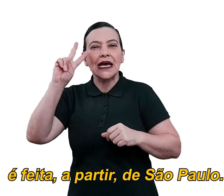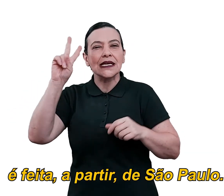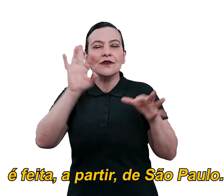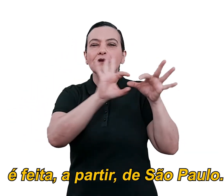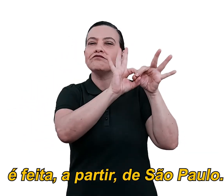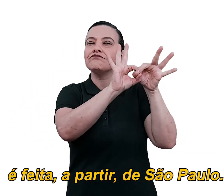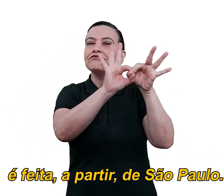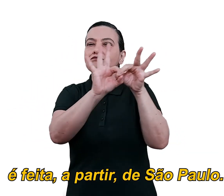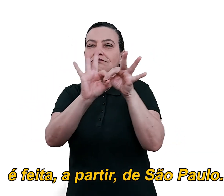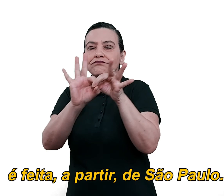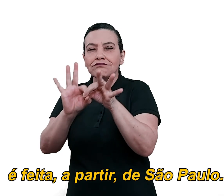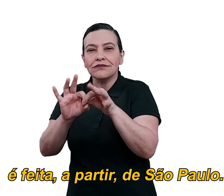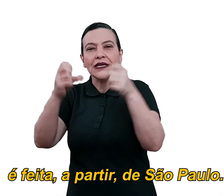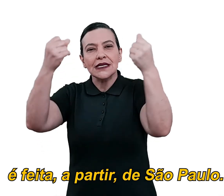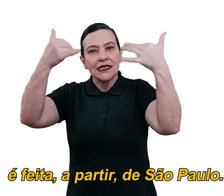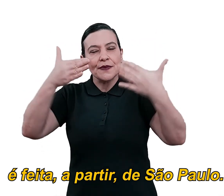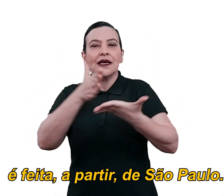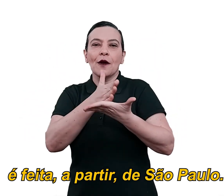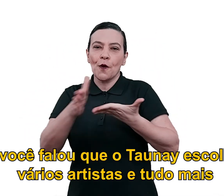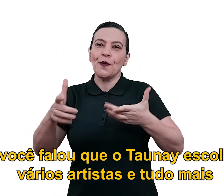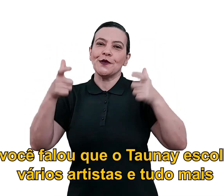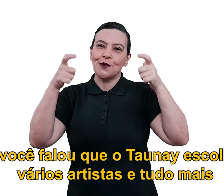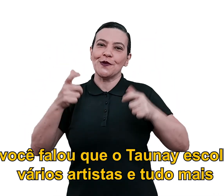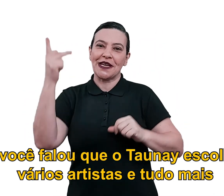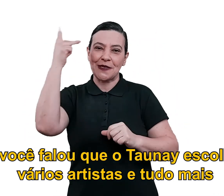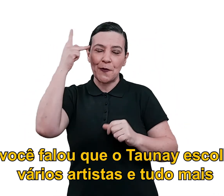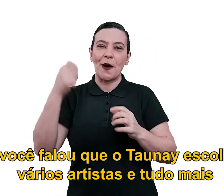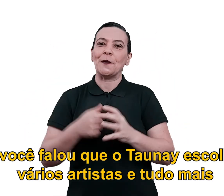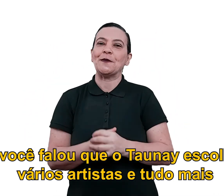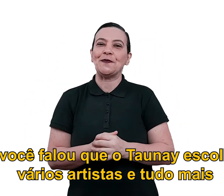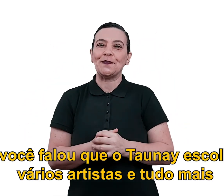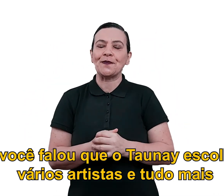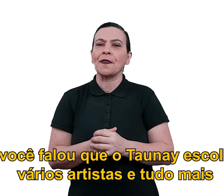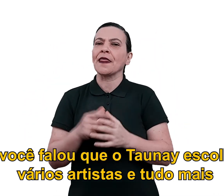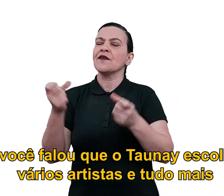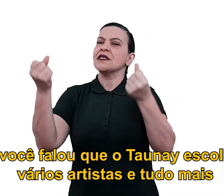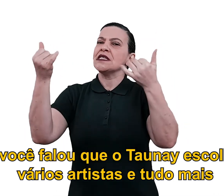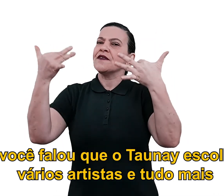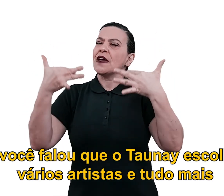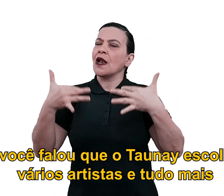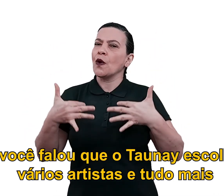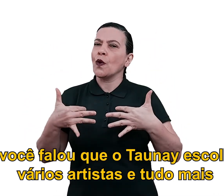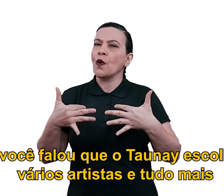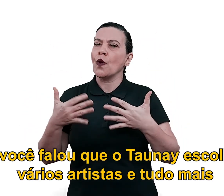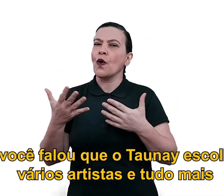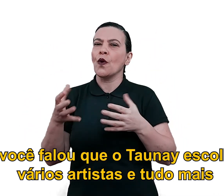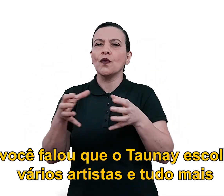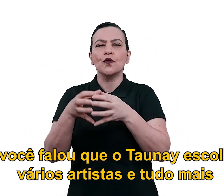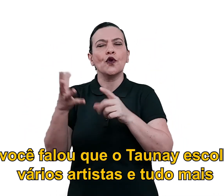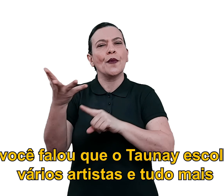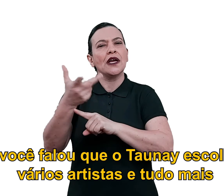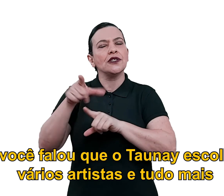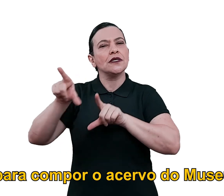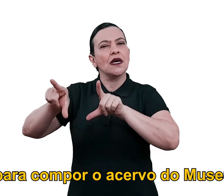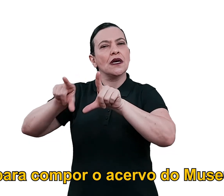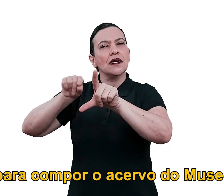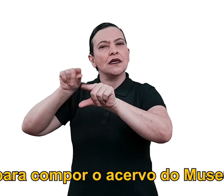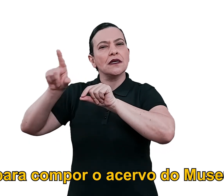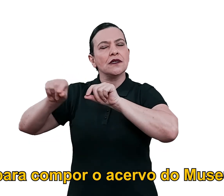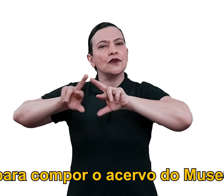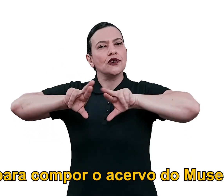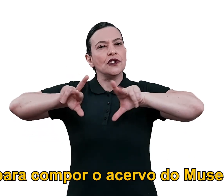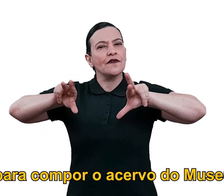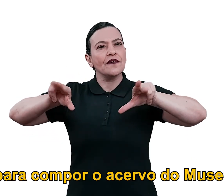feita a partir, contando de São Paulo. Uhum. E você falou que o Tonelli escolheu vários artistas e tudo mais